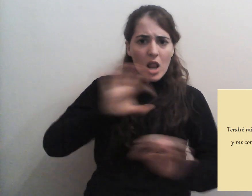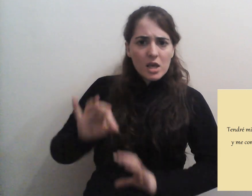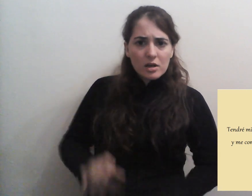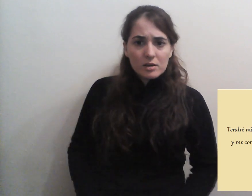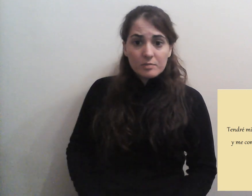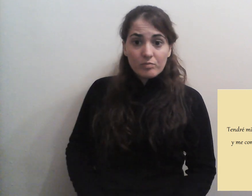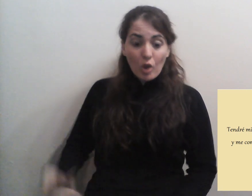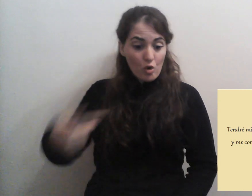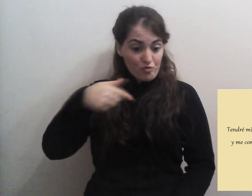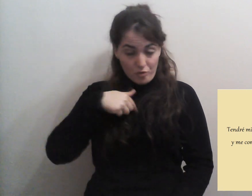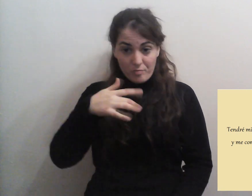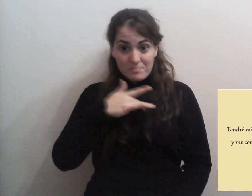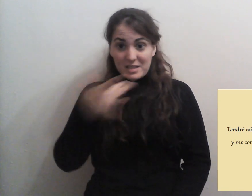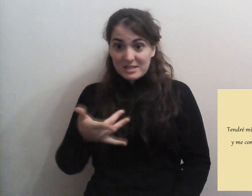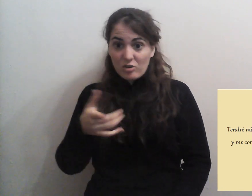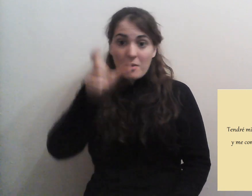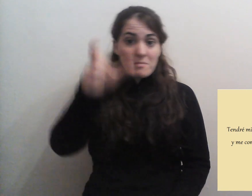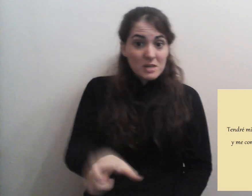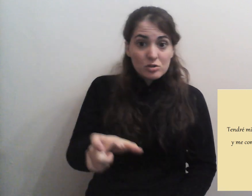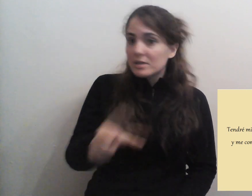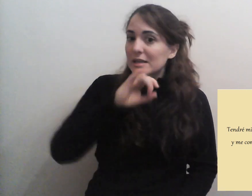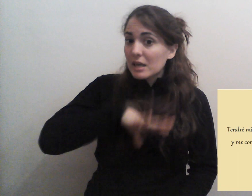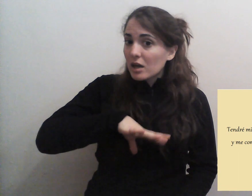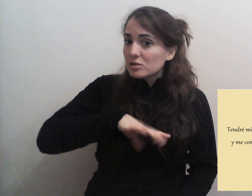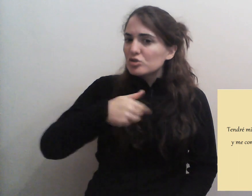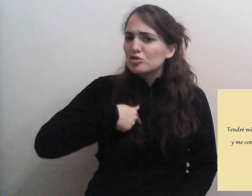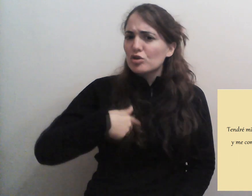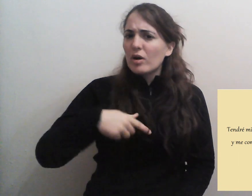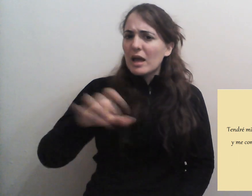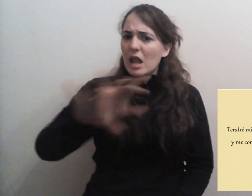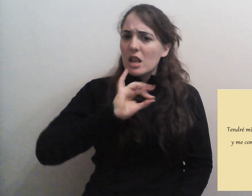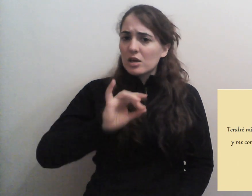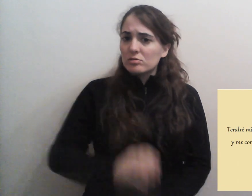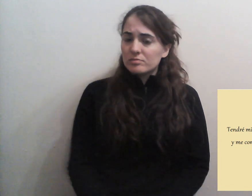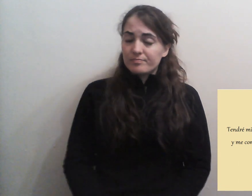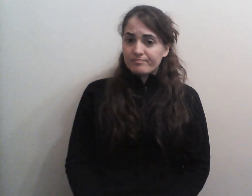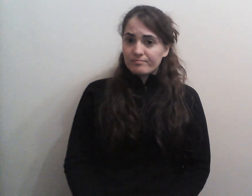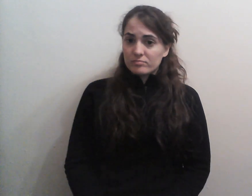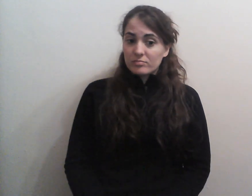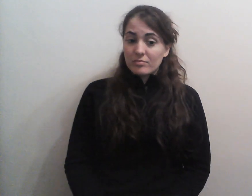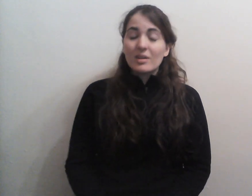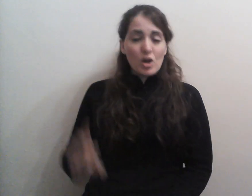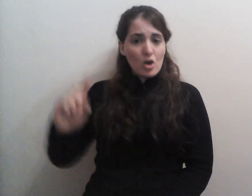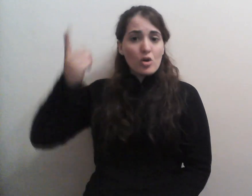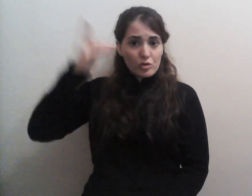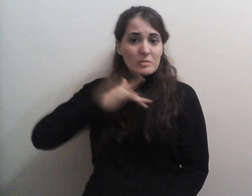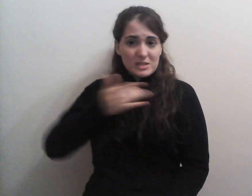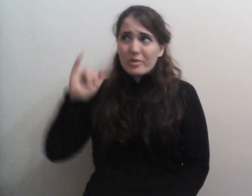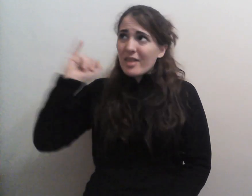me compadezca. Dios tiene misericordia conforme a su buena voluntad. No tiene por